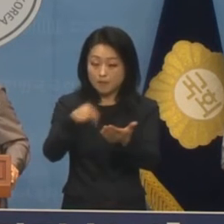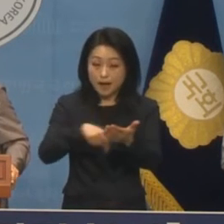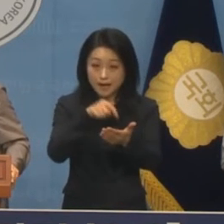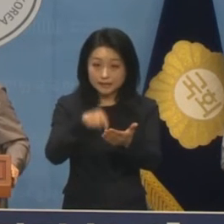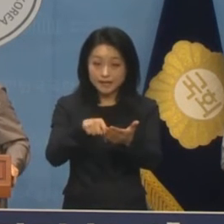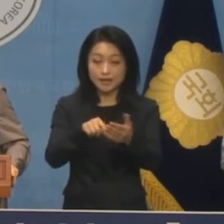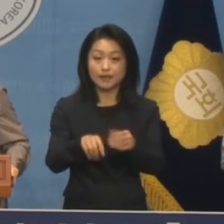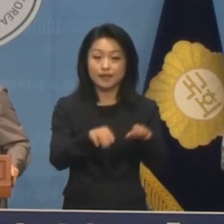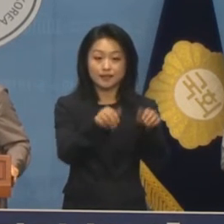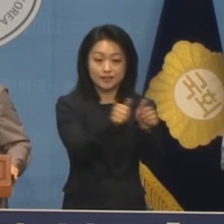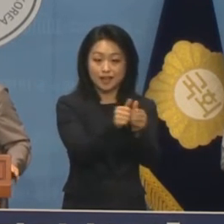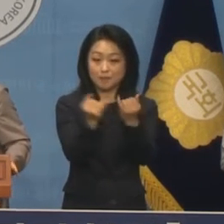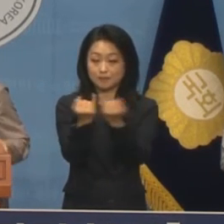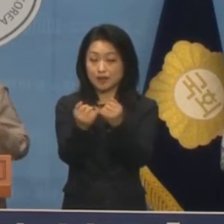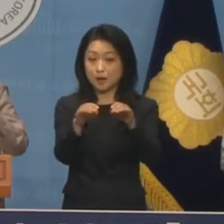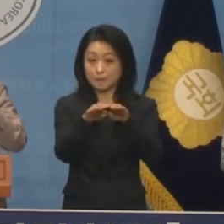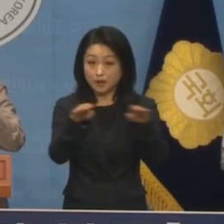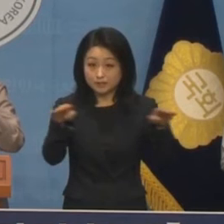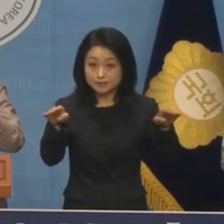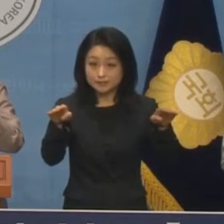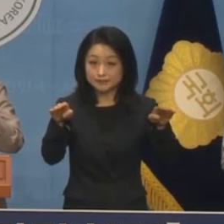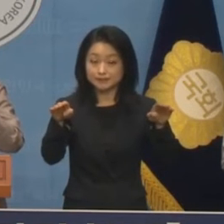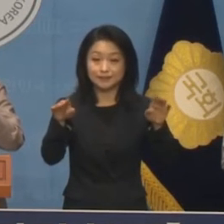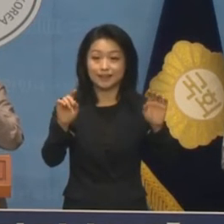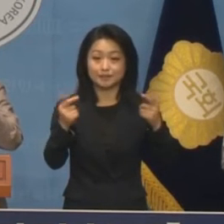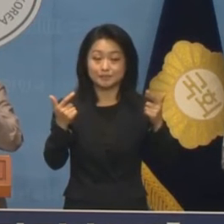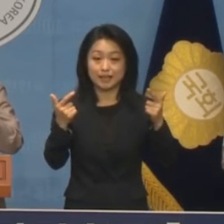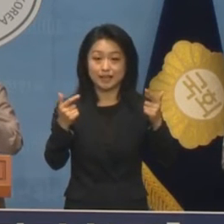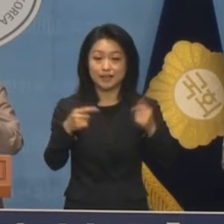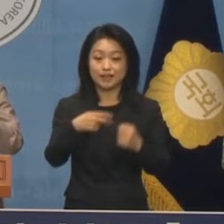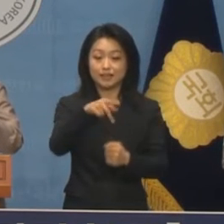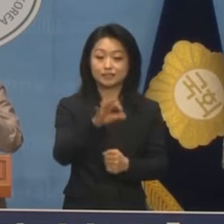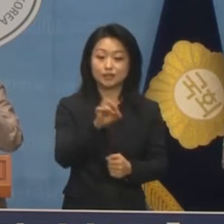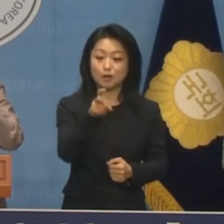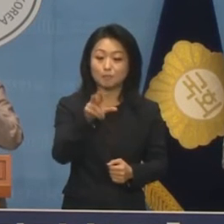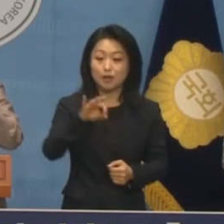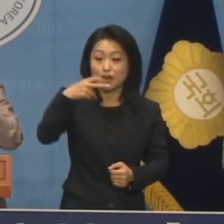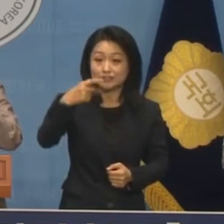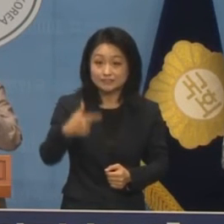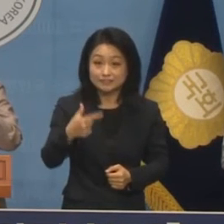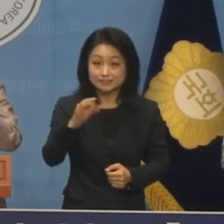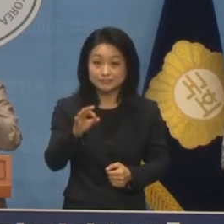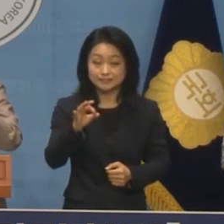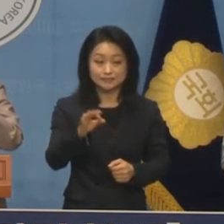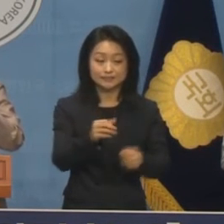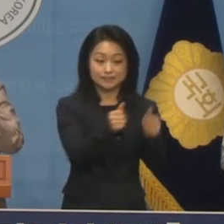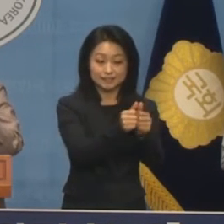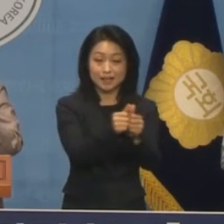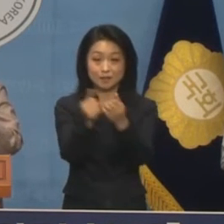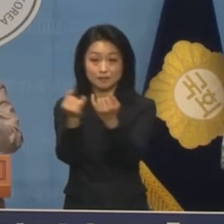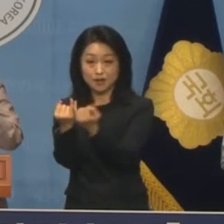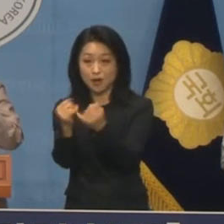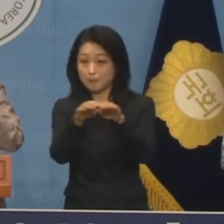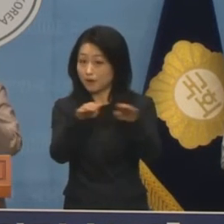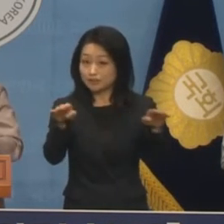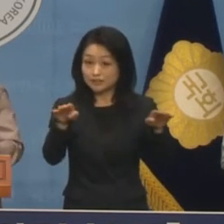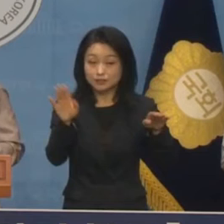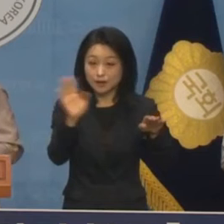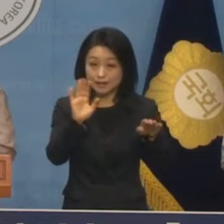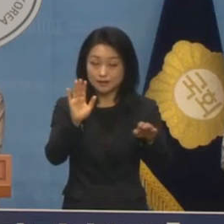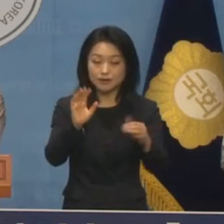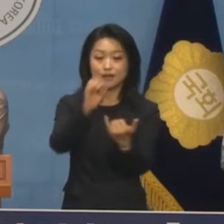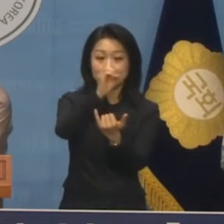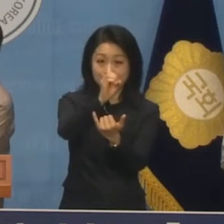성평등은 전혀 그렇지 않습니다. 성평등은 남성 여성 평등인 양성평등하고 성평등하고는 전혀